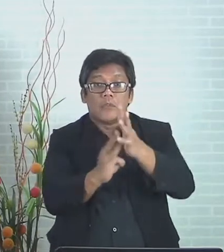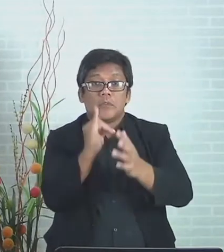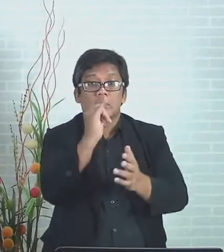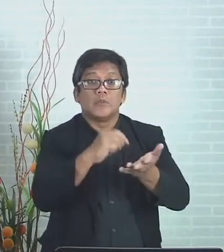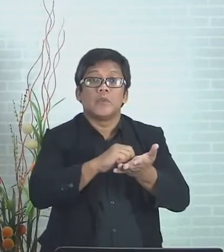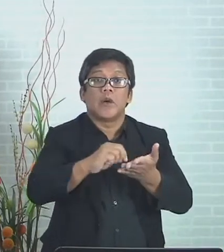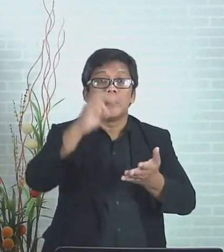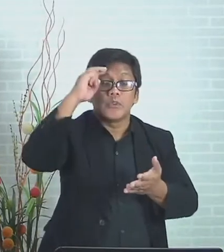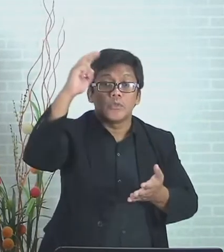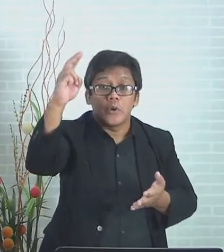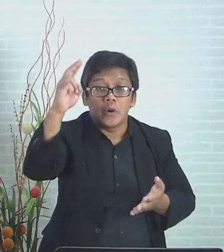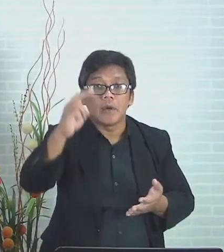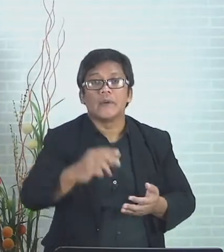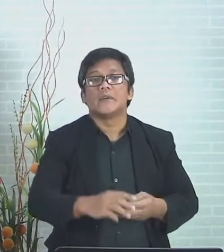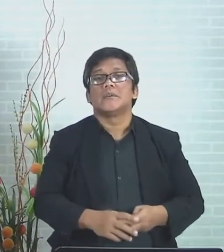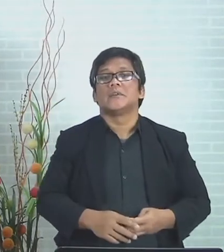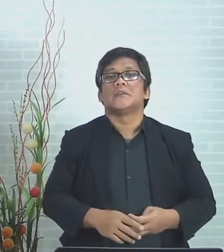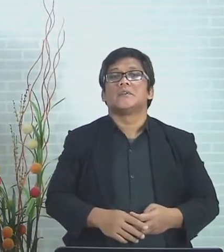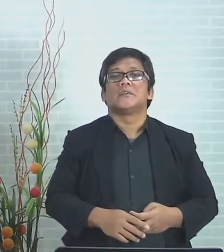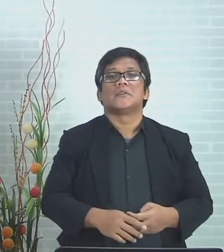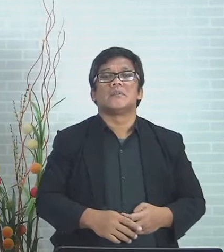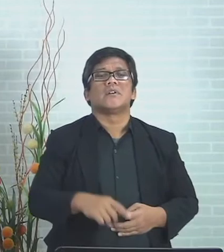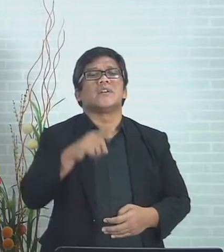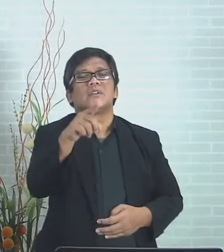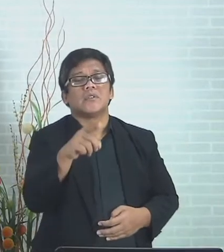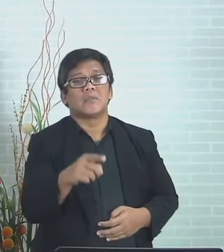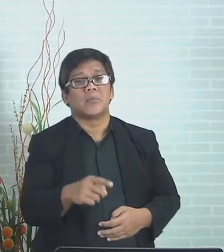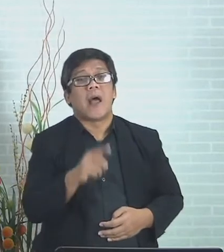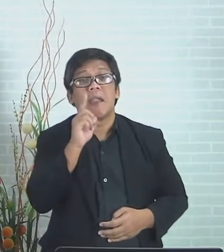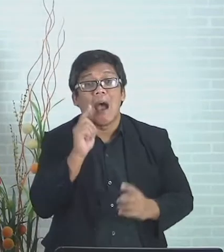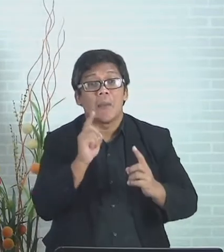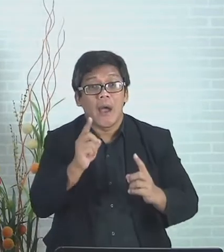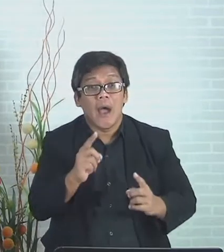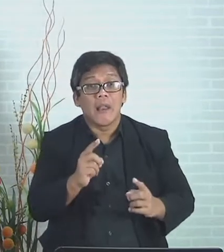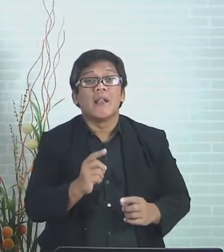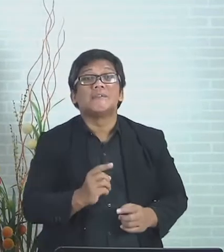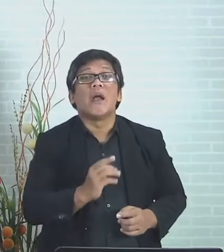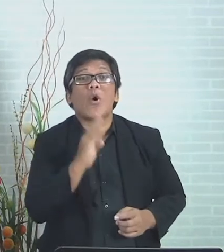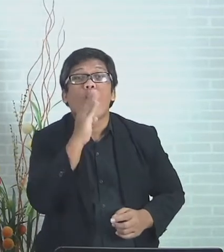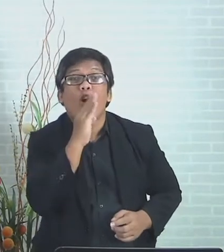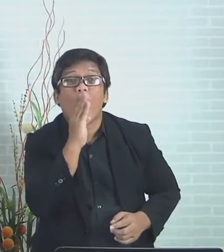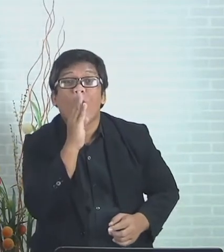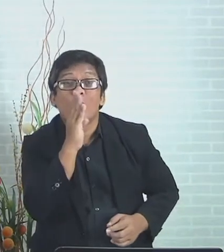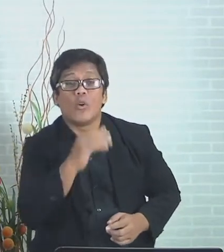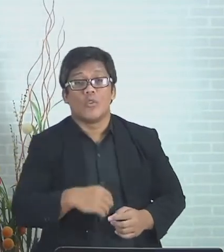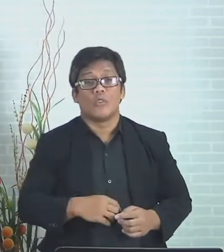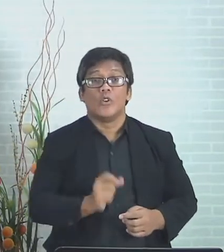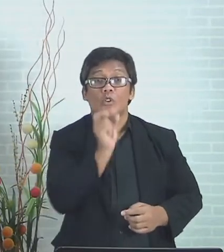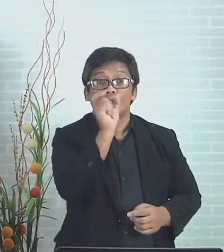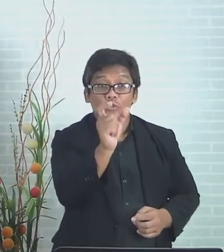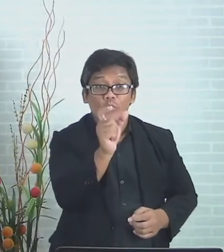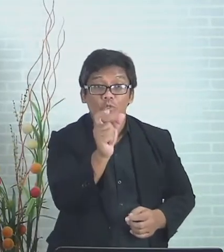Tuhan Walaupun mungkin dia di sebenarnya pada bohong Dia mungkin ngomongnya enggak pernah tapi untuk